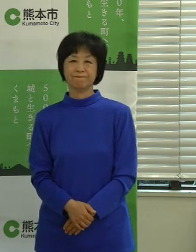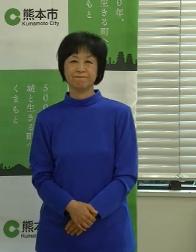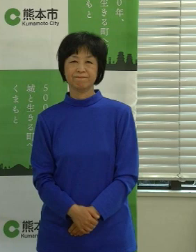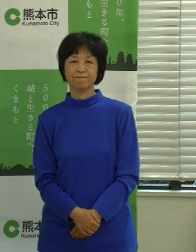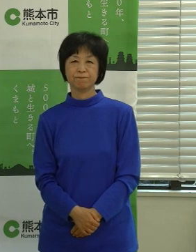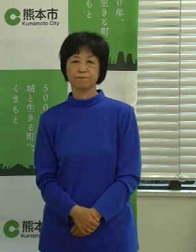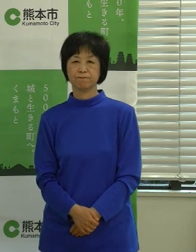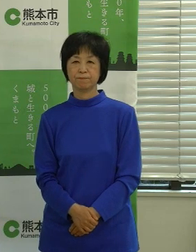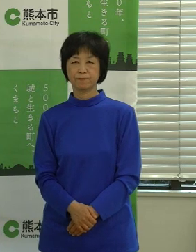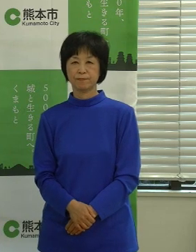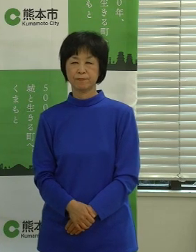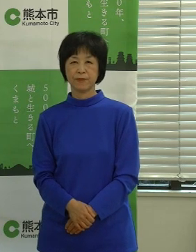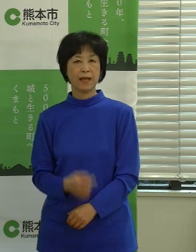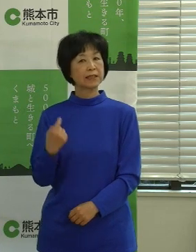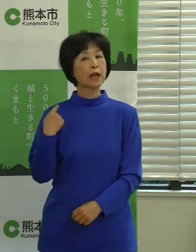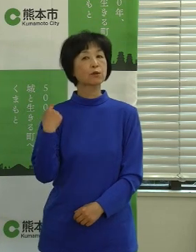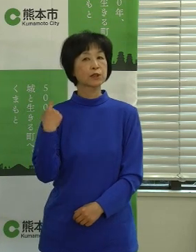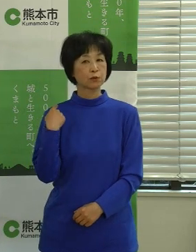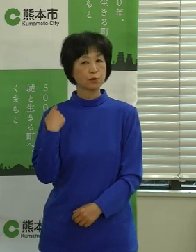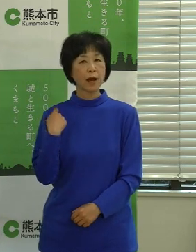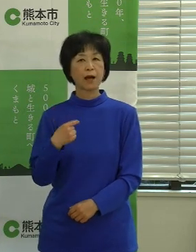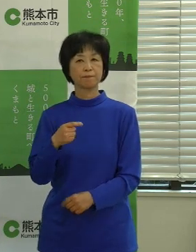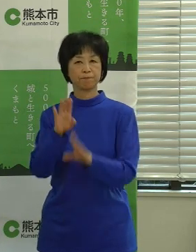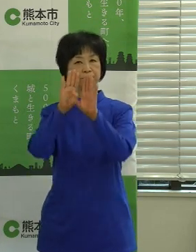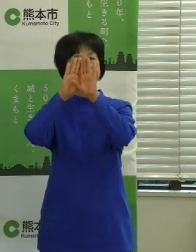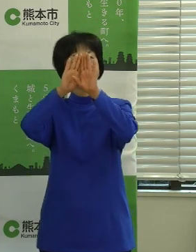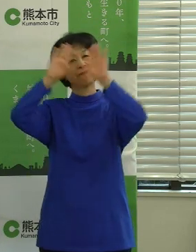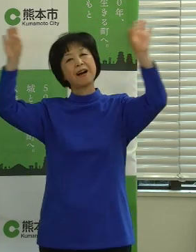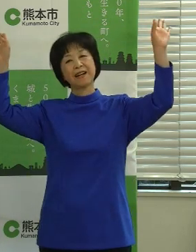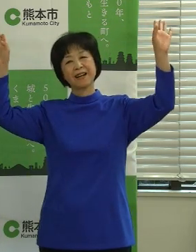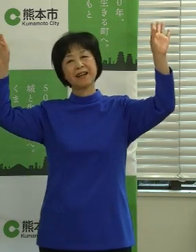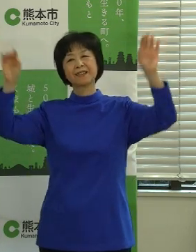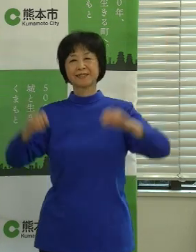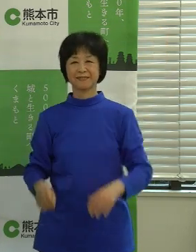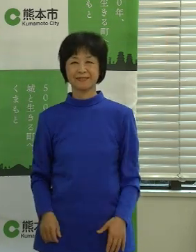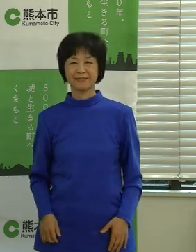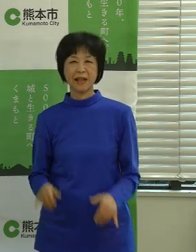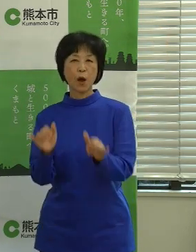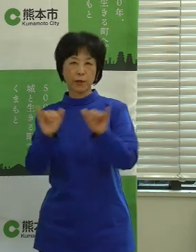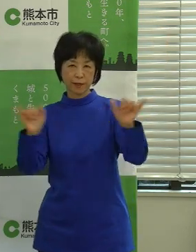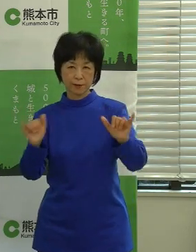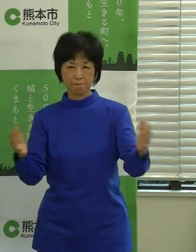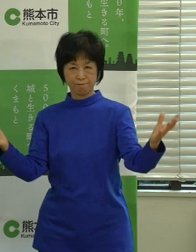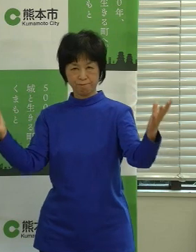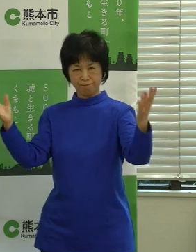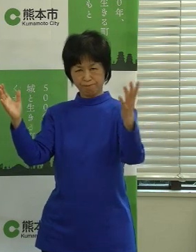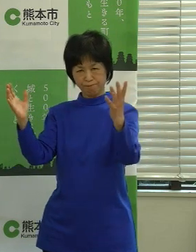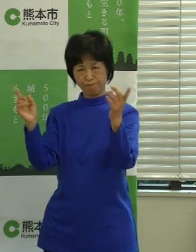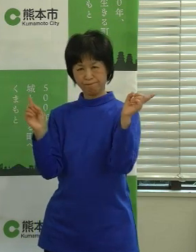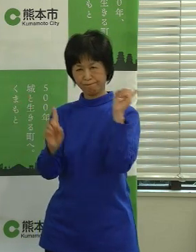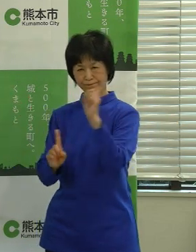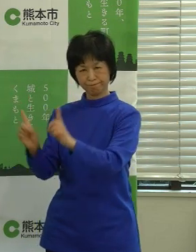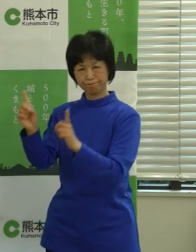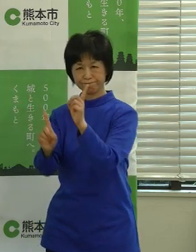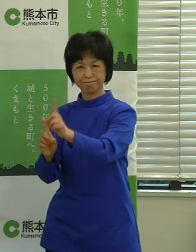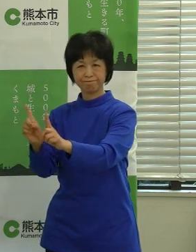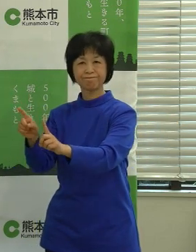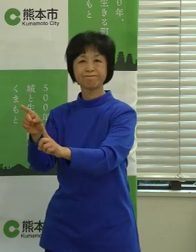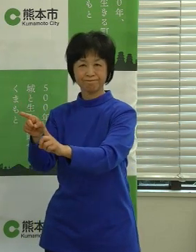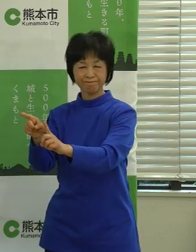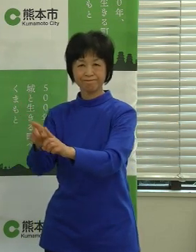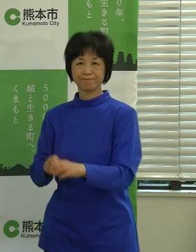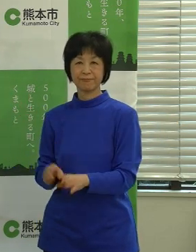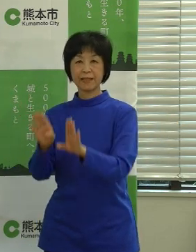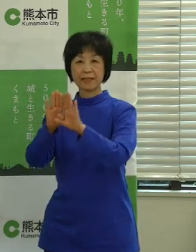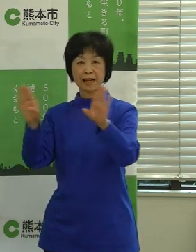はりその翌日、昨日ですかね、天気も良くて、やはりお客さんも多くいらっしゃったということで、開園前